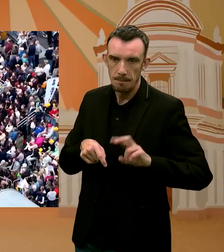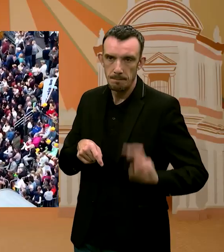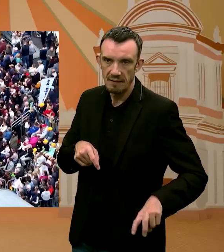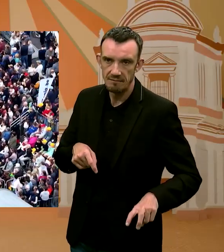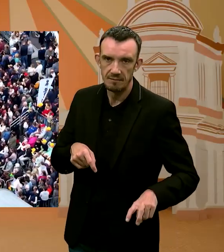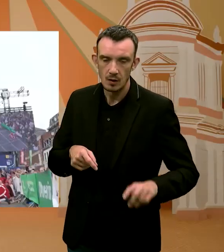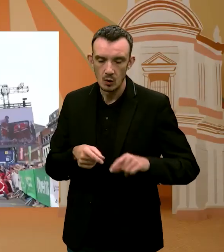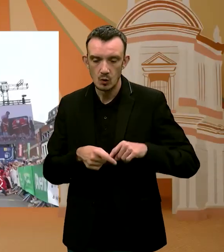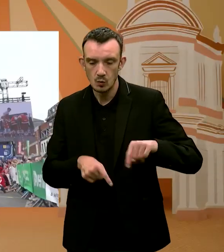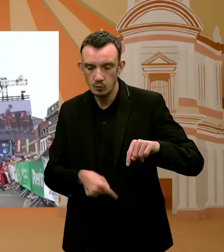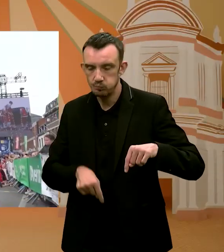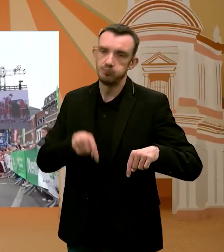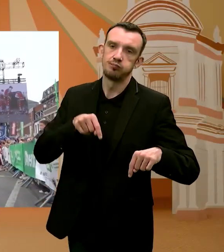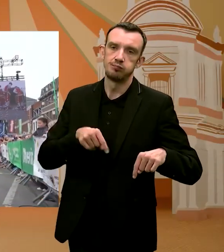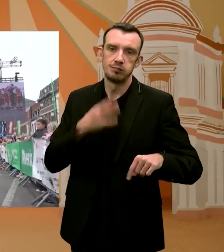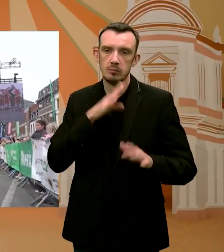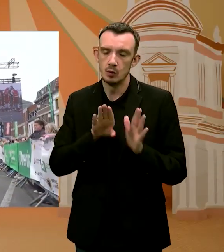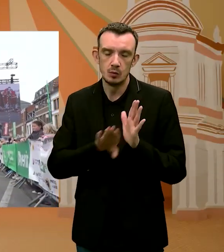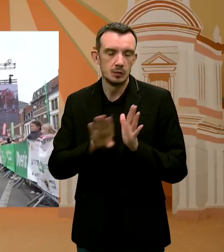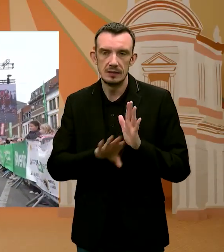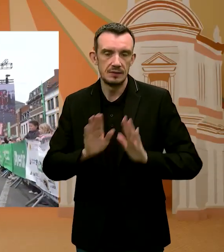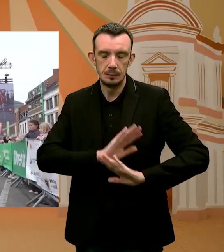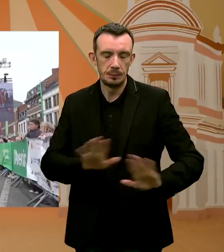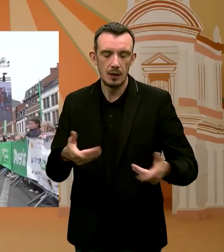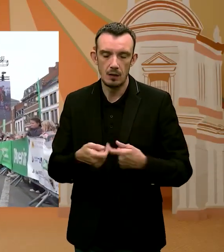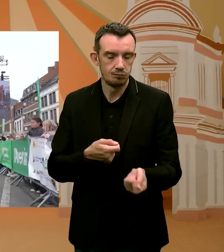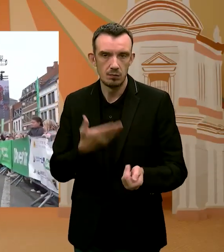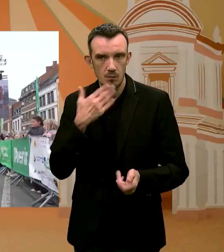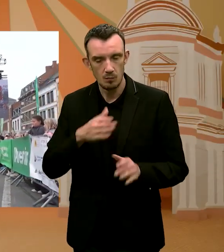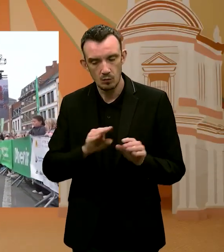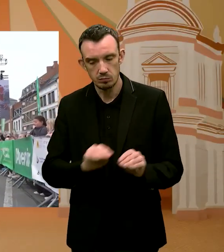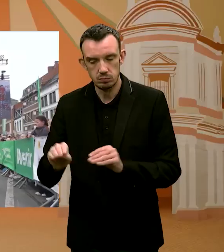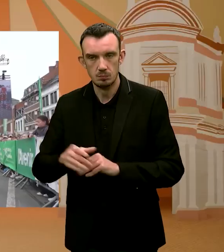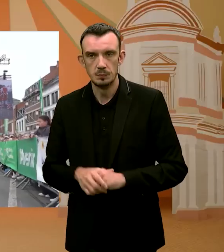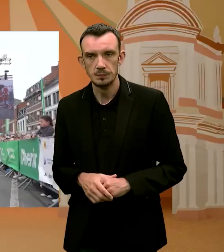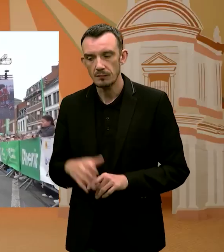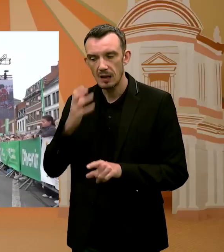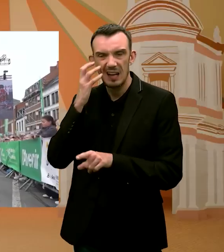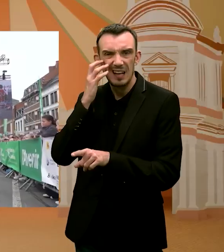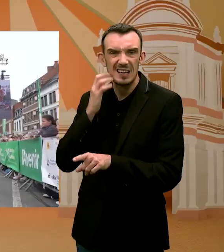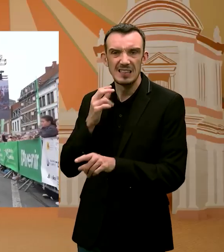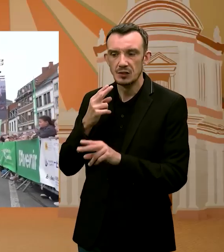avait les 2 autres qui étaient là. Bon voilà, c'était quasiment mort. Christophe qu'on surnomme un peu ironiquement le moineau des Avresses.